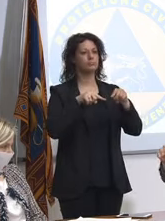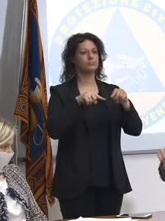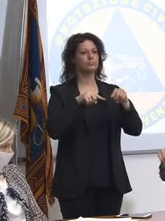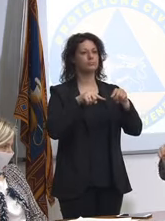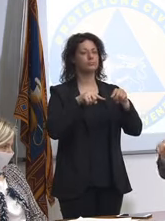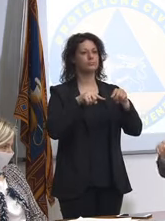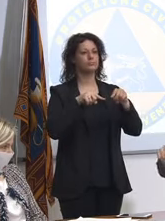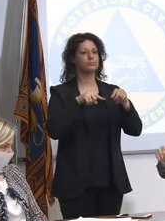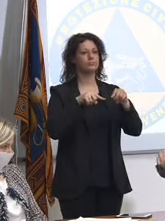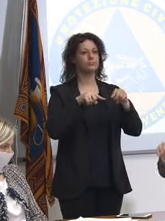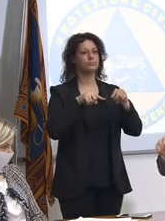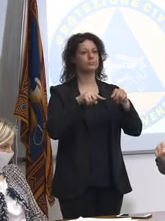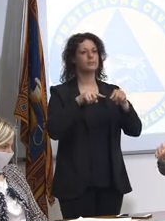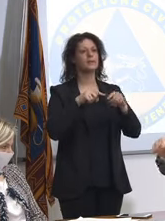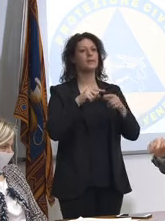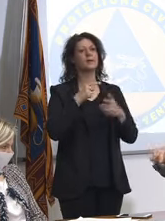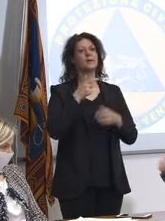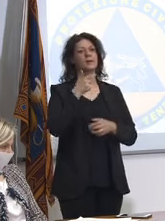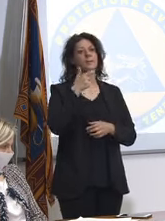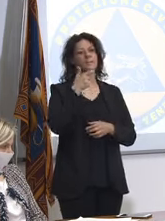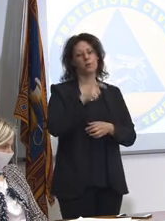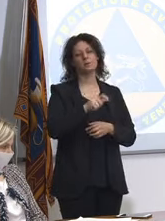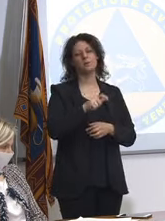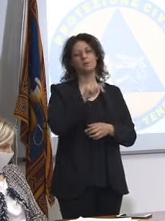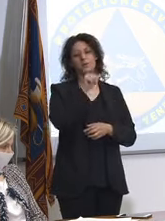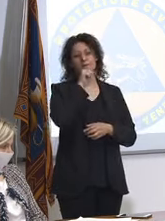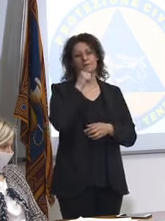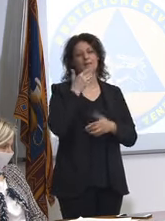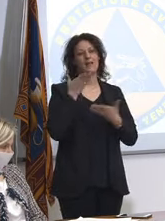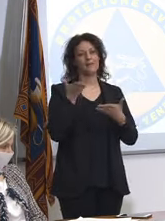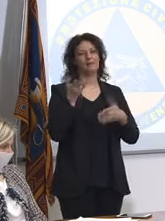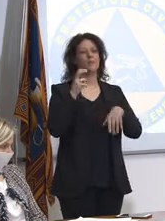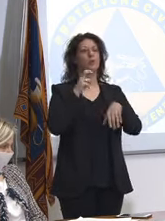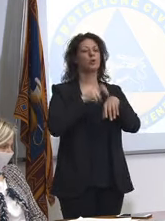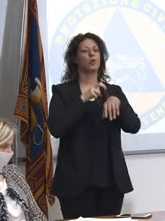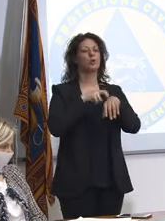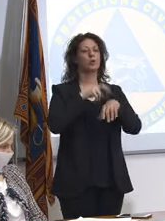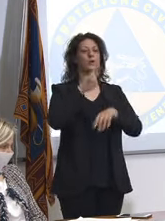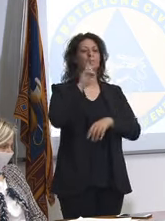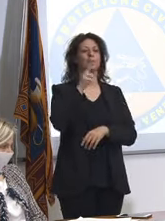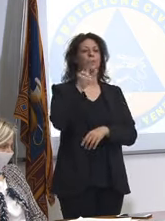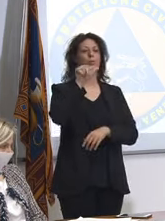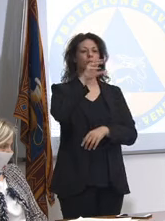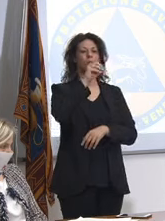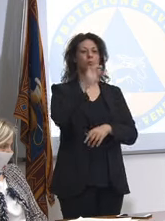l'altro per una commissione nazionale governata dalla dottoressa Russo,